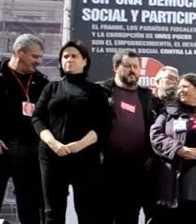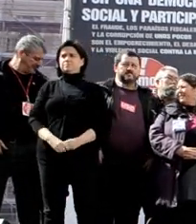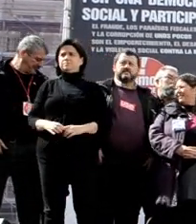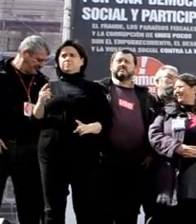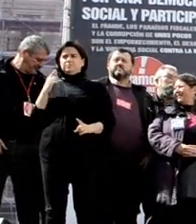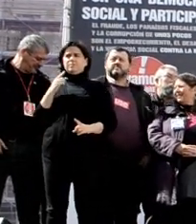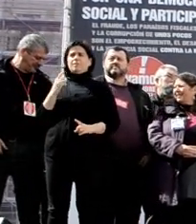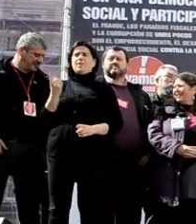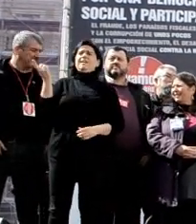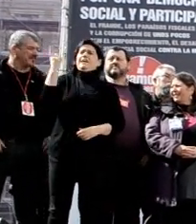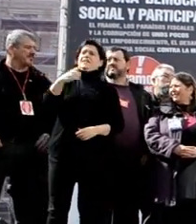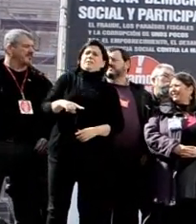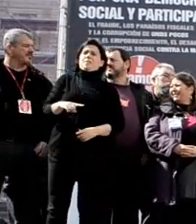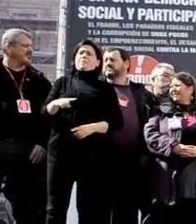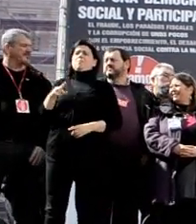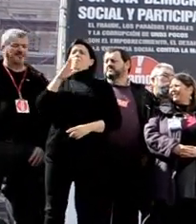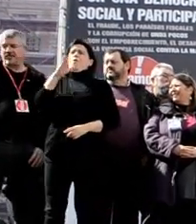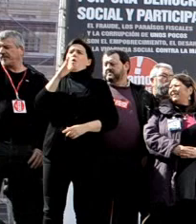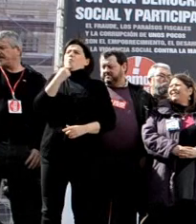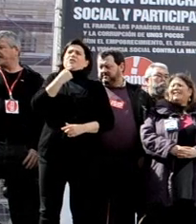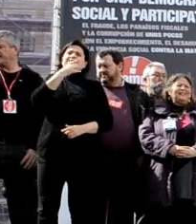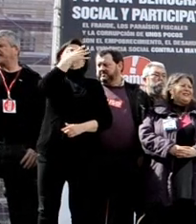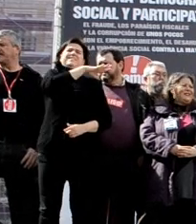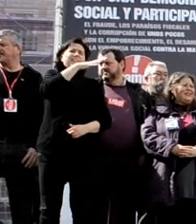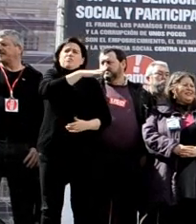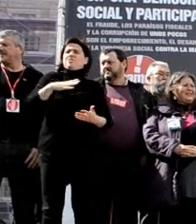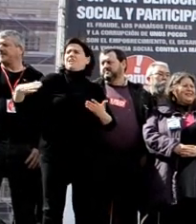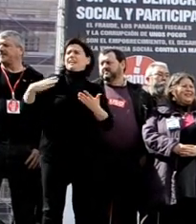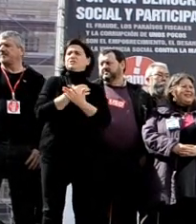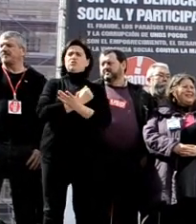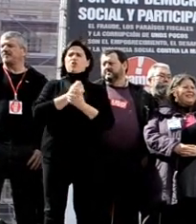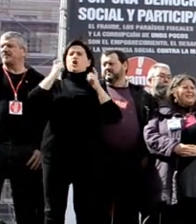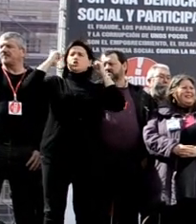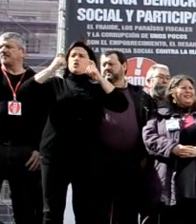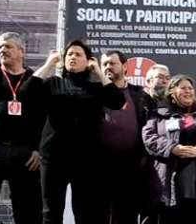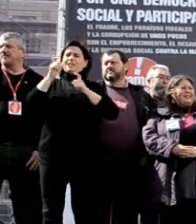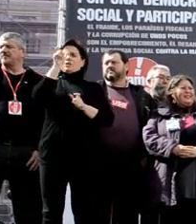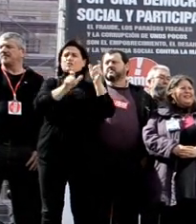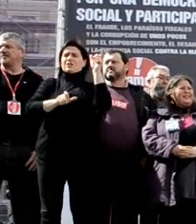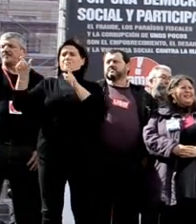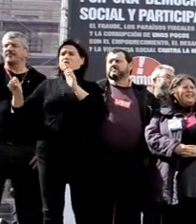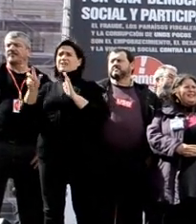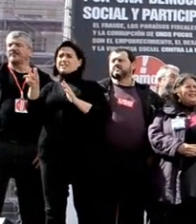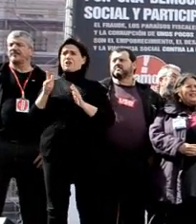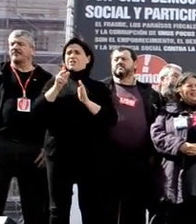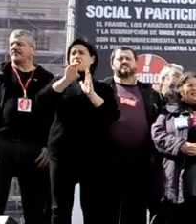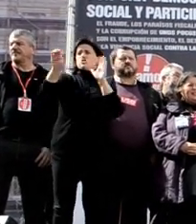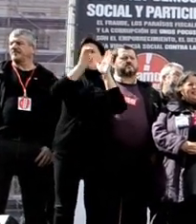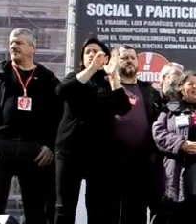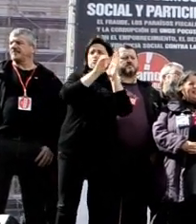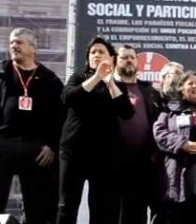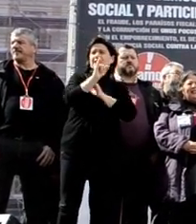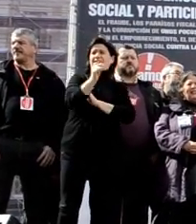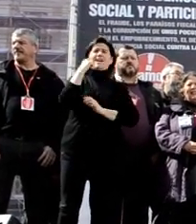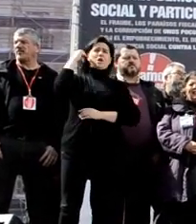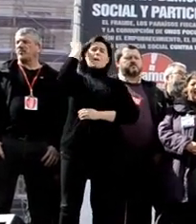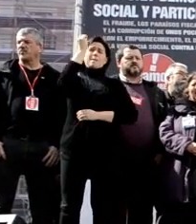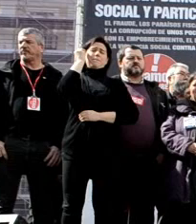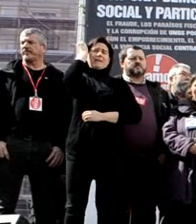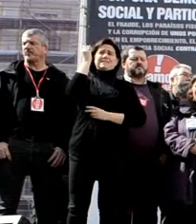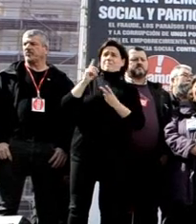Para condenar todos los intentos de deslegitimación o represión de los derechos constitucionales de expresión, pensamiento